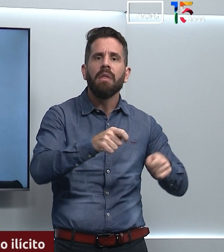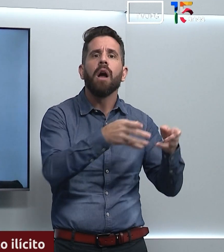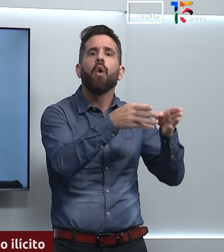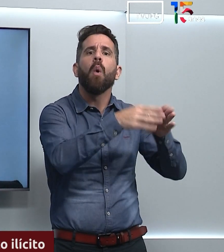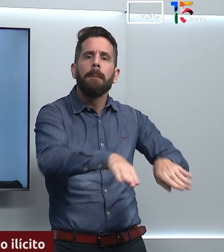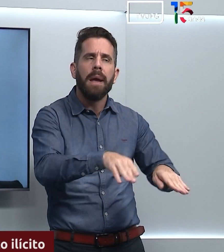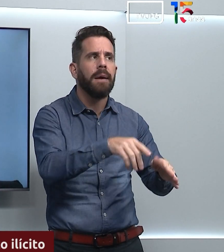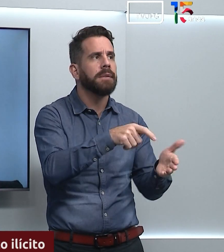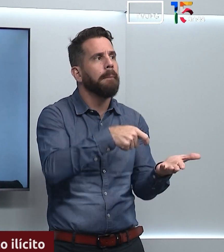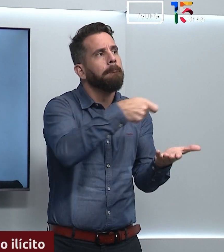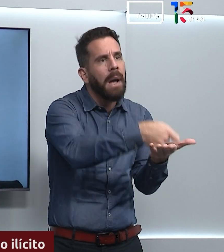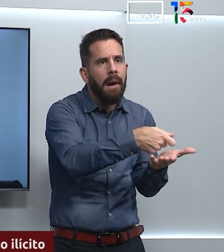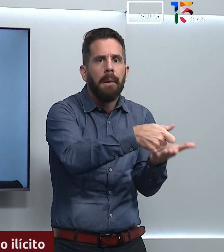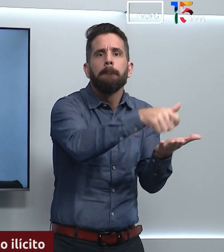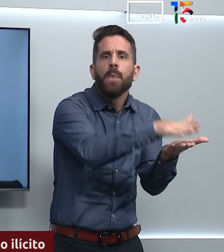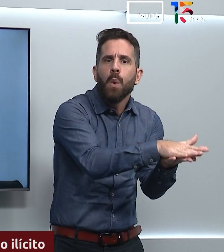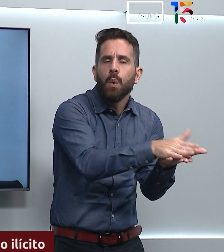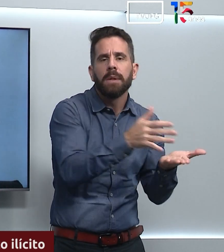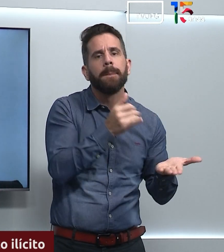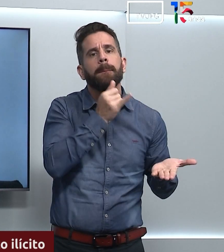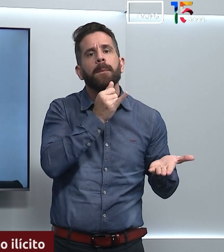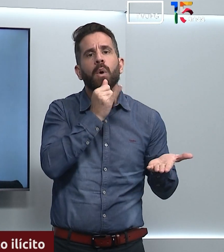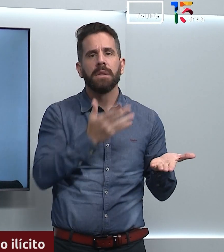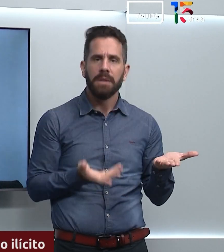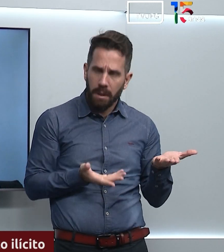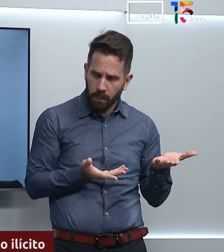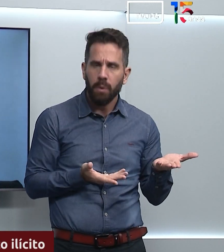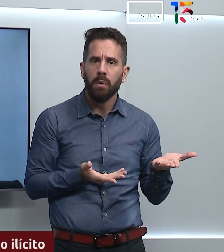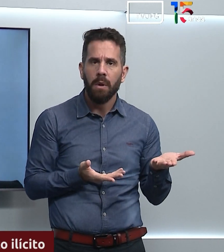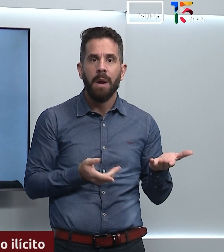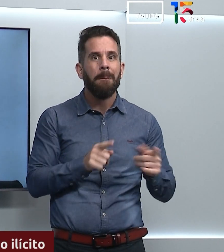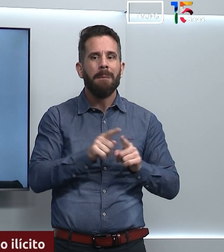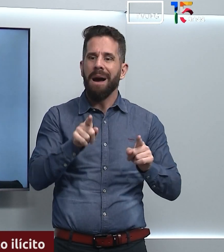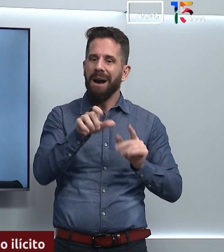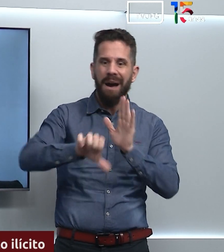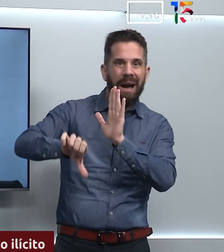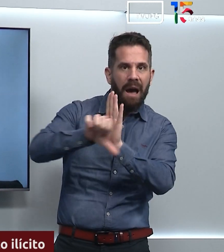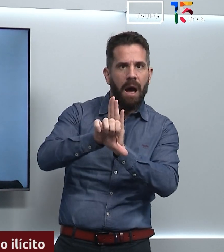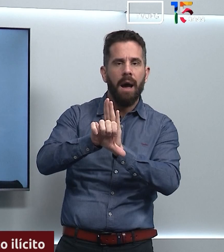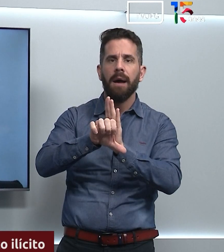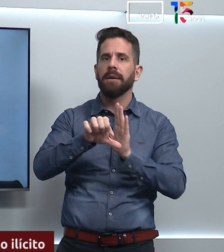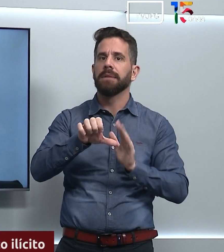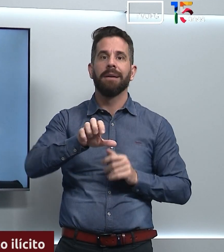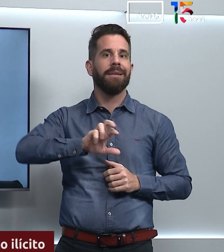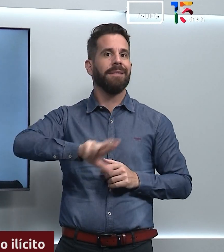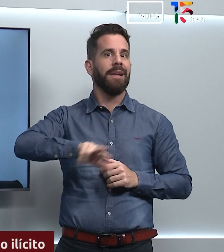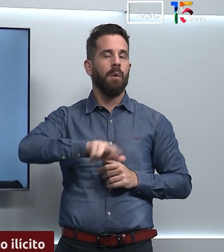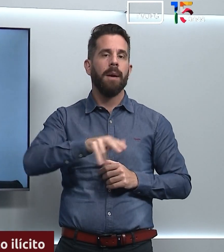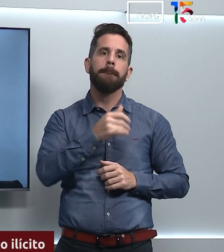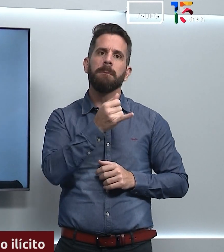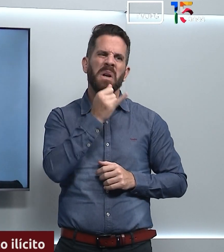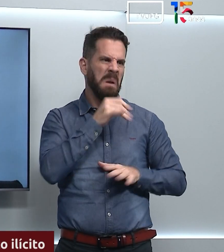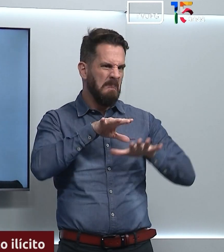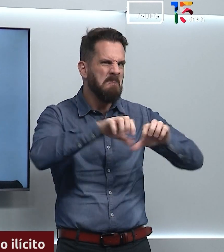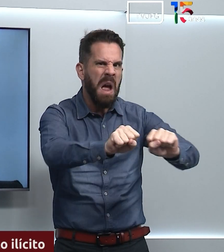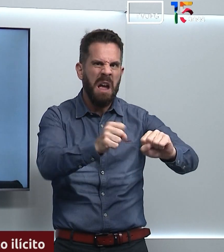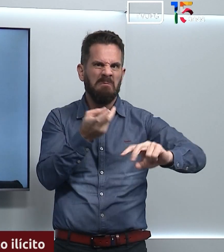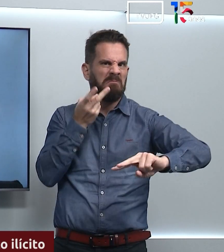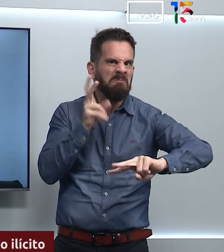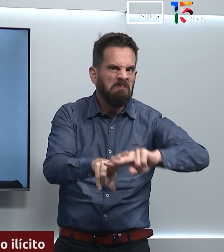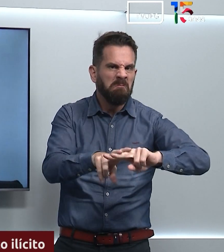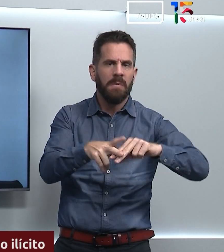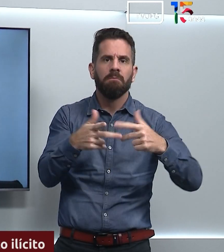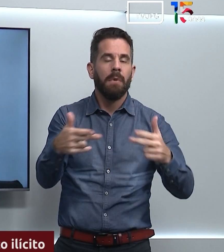mas não é algo que está criminalizado, ou seja, ele não vai ser passivo de uma pena, de uma punição, de uma detenção, algo nesse